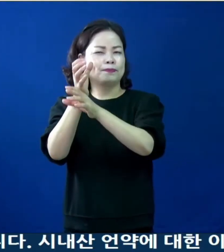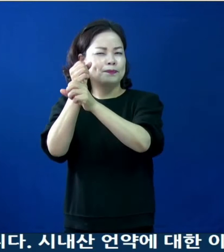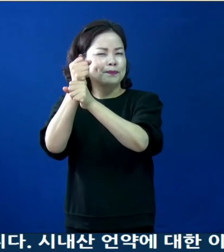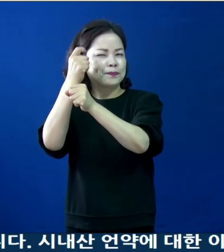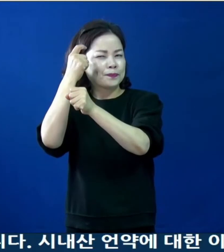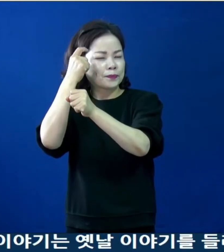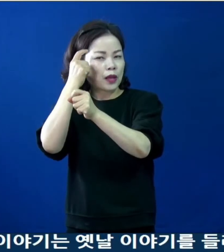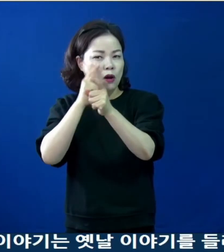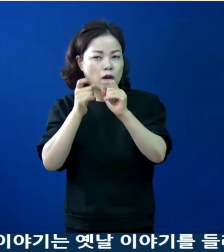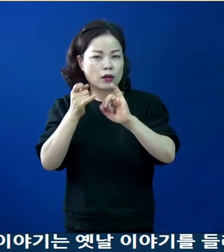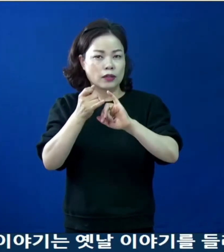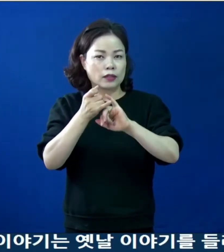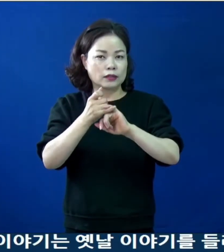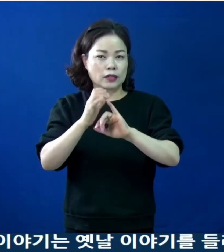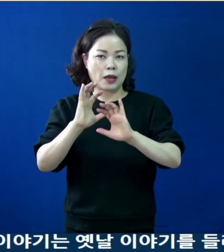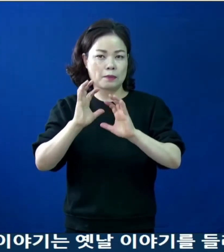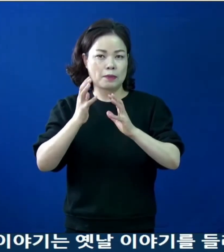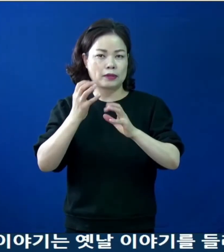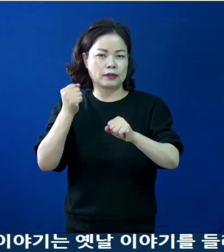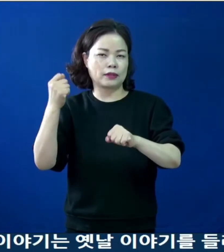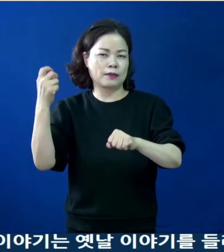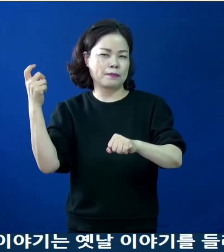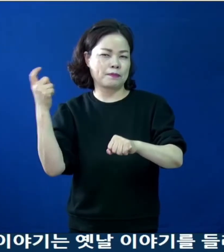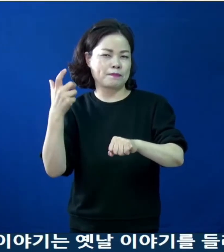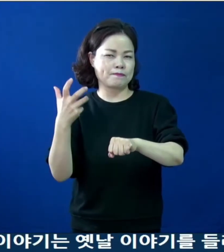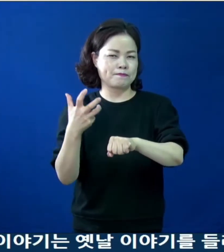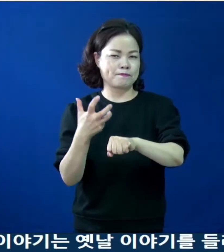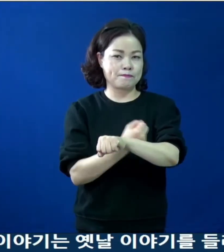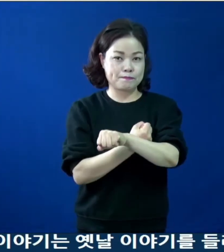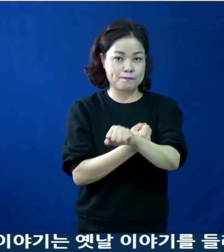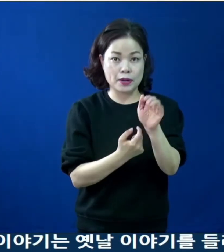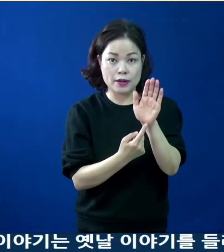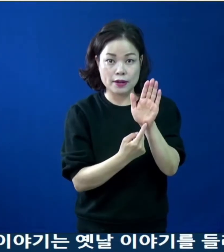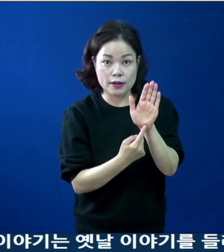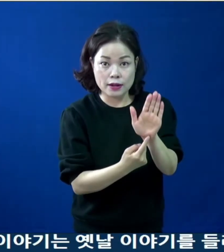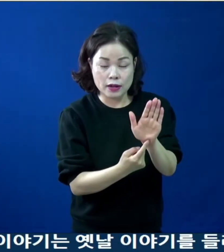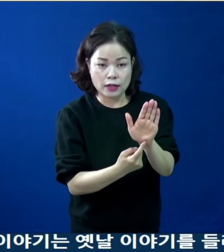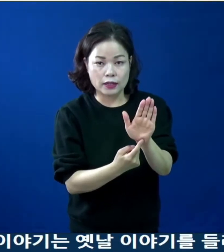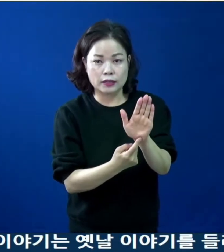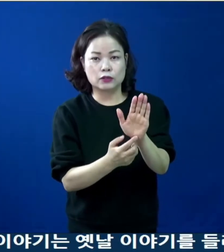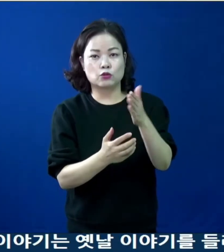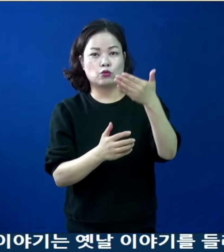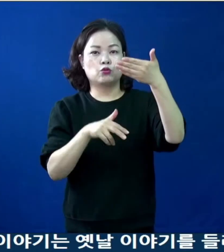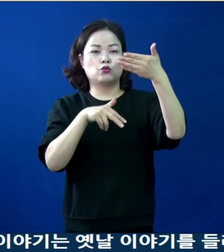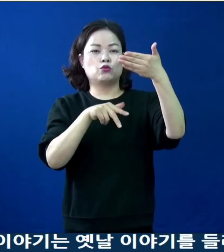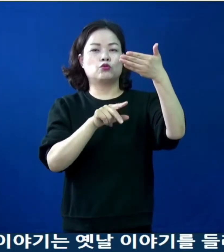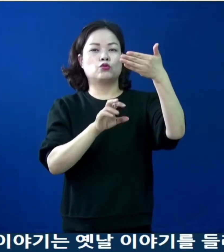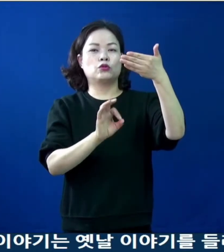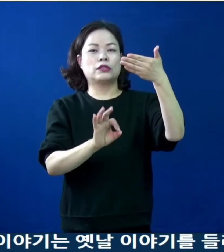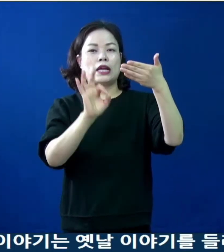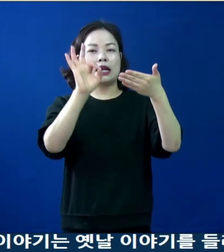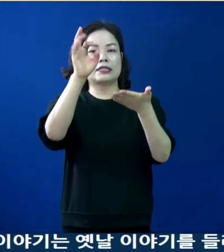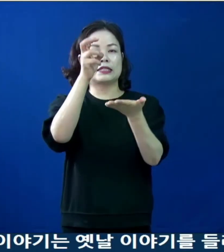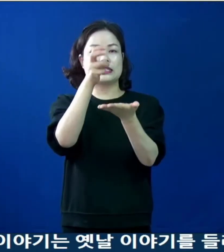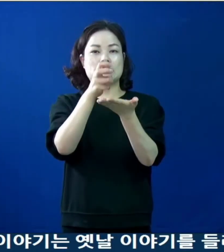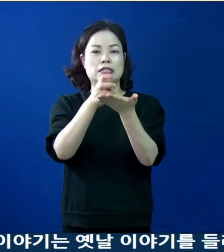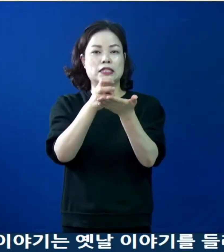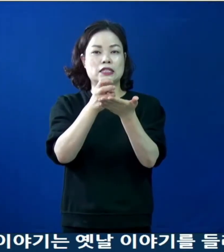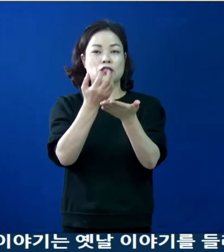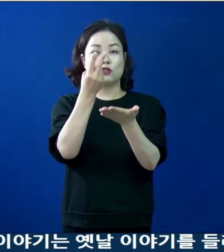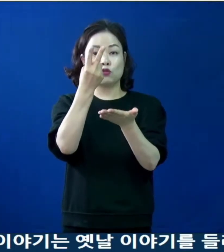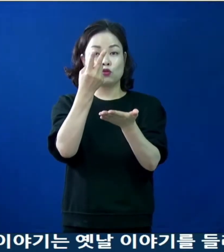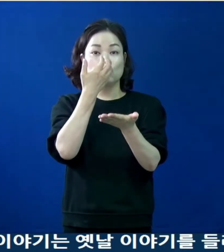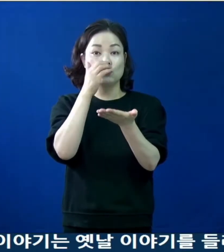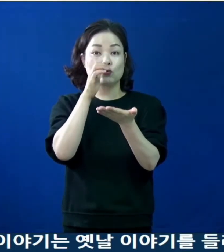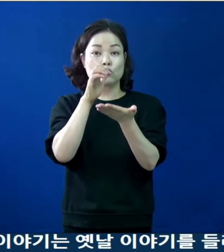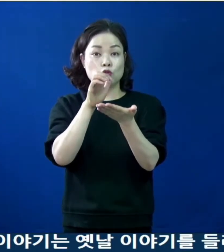백성의 삶이 강조되는 부분입니다. 먼저 9장을 보면 9장에는 십계명의 두 돌비를